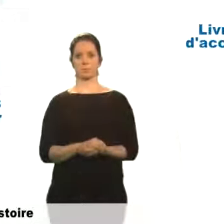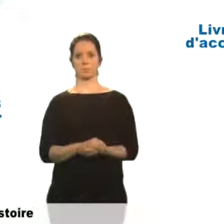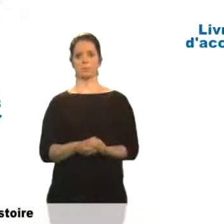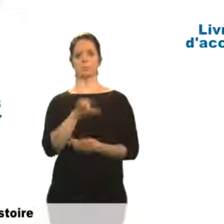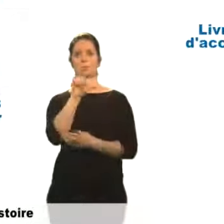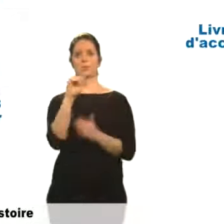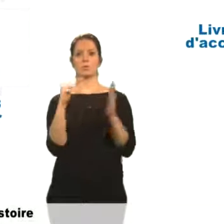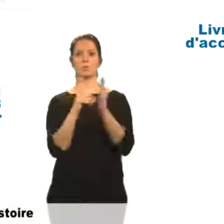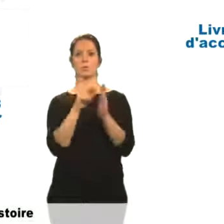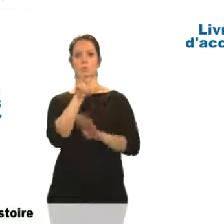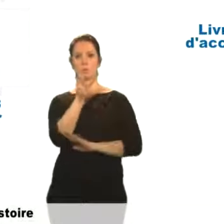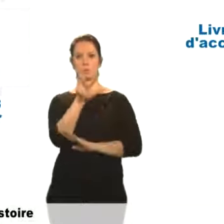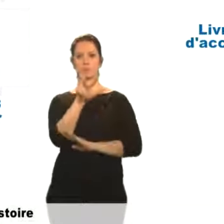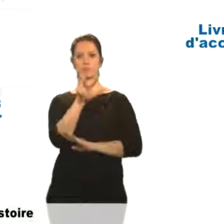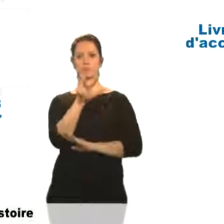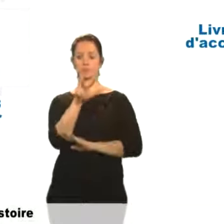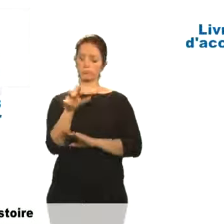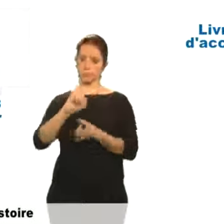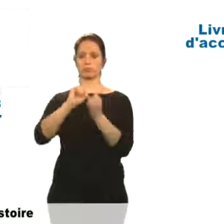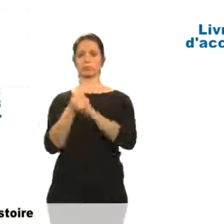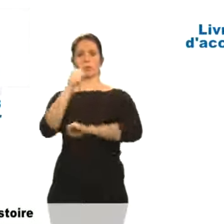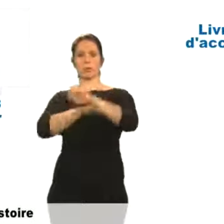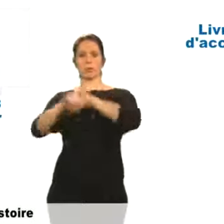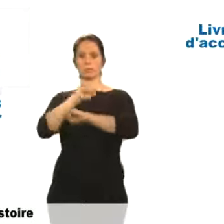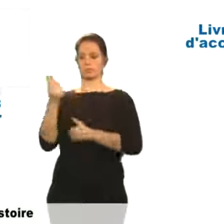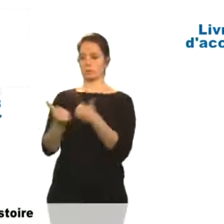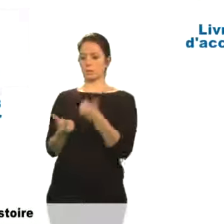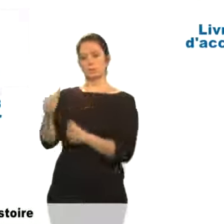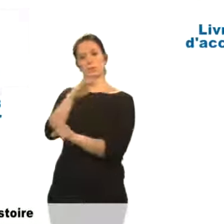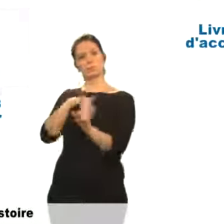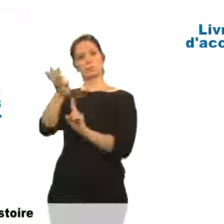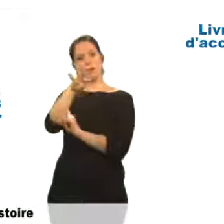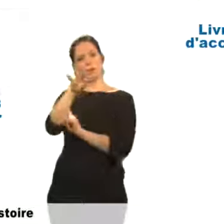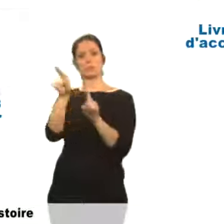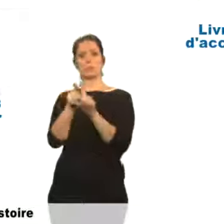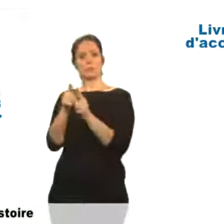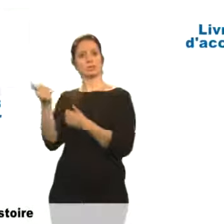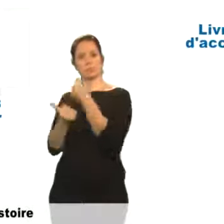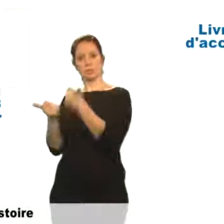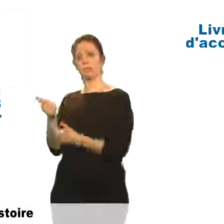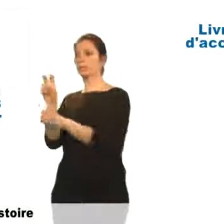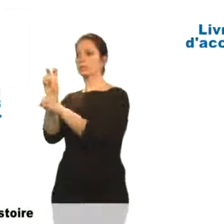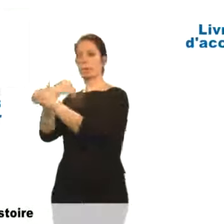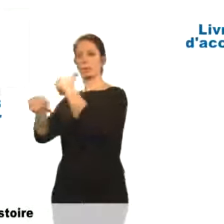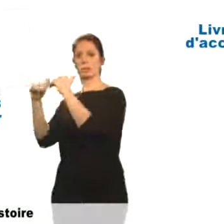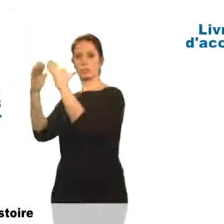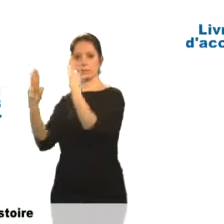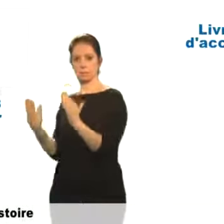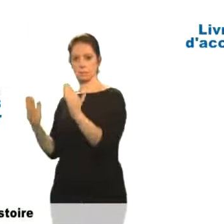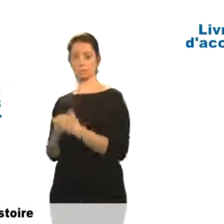2003. Réorganisation du service social et du service de maintien à domicile. Création de 9 antennes